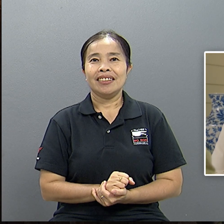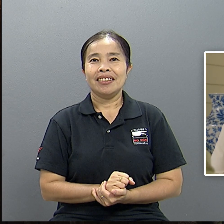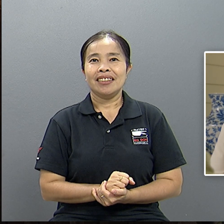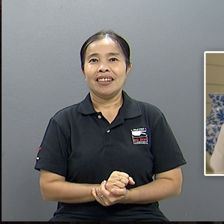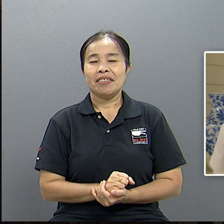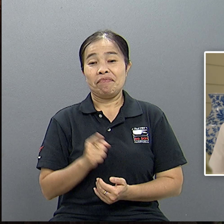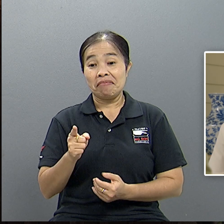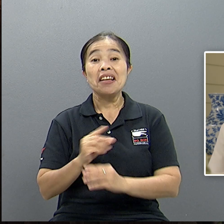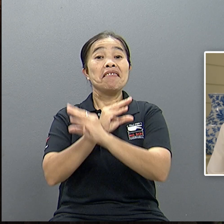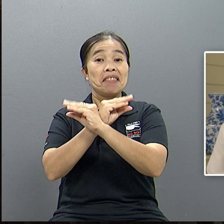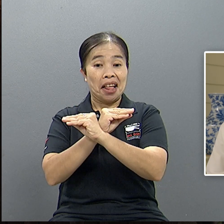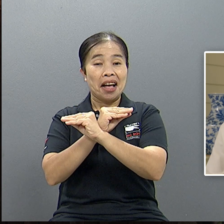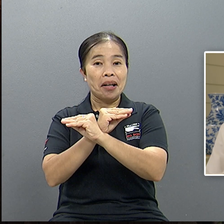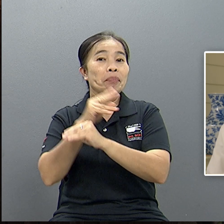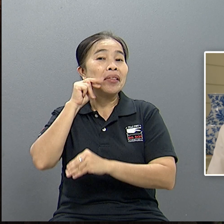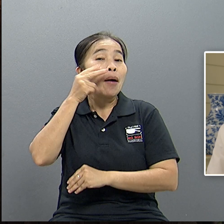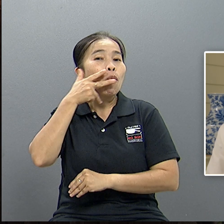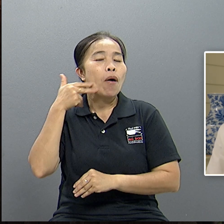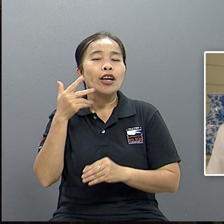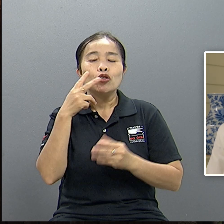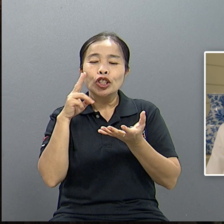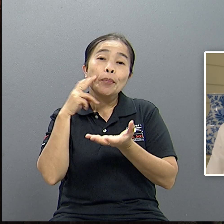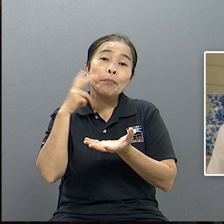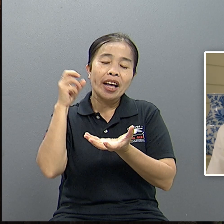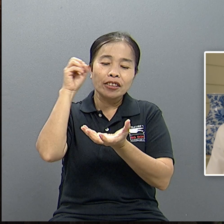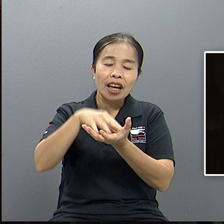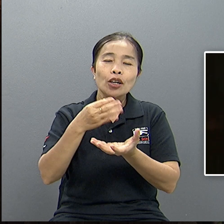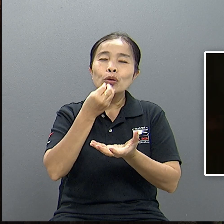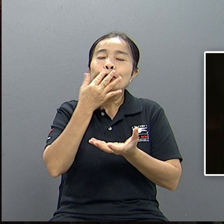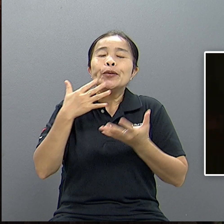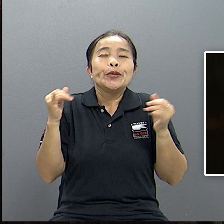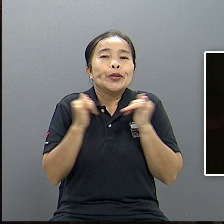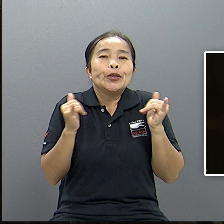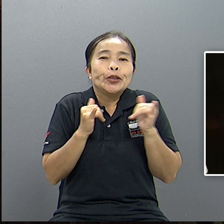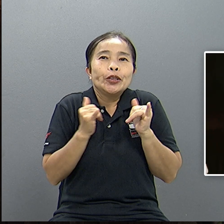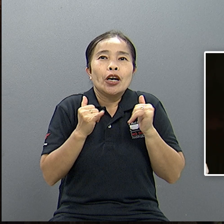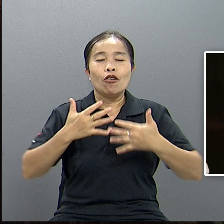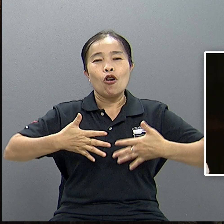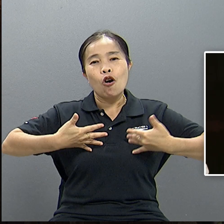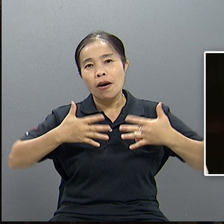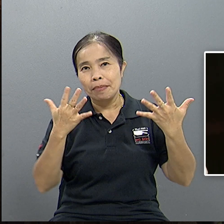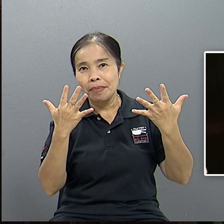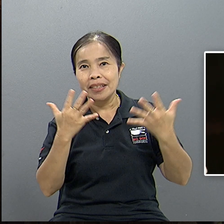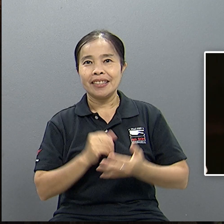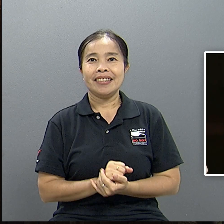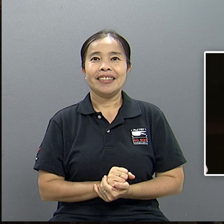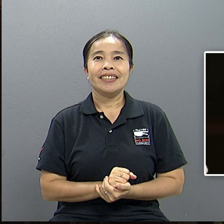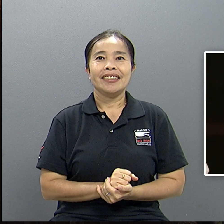สระลอยแก้วเย็นสบายแก้ร้อนในไม่ร้อนนอกด้วยนะ ใ